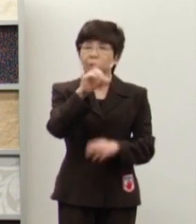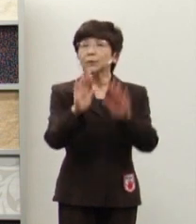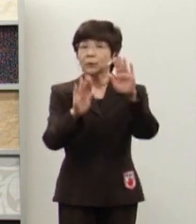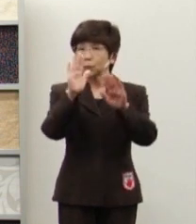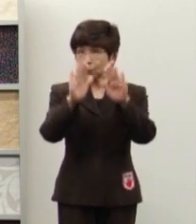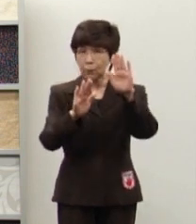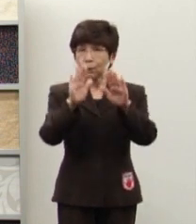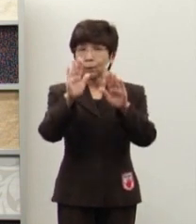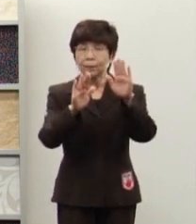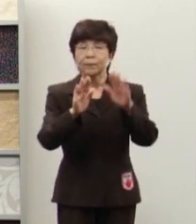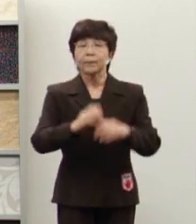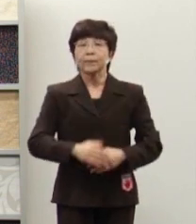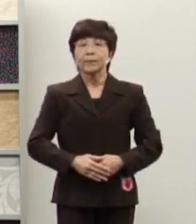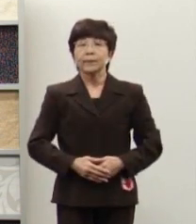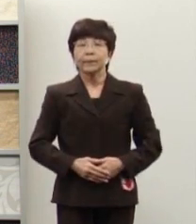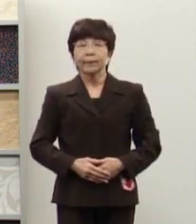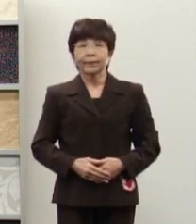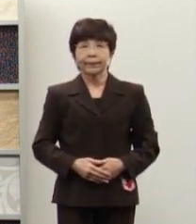であると認識をしております。